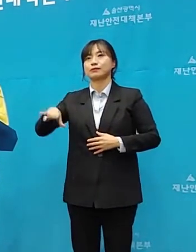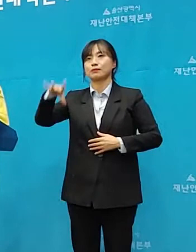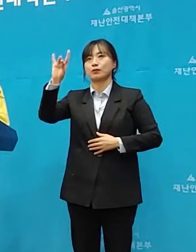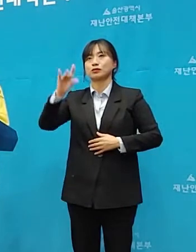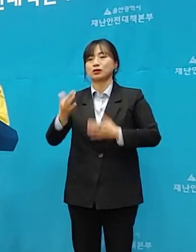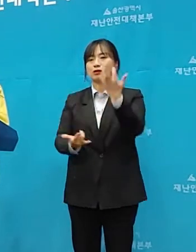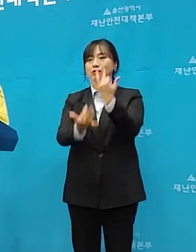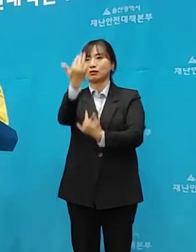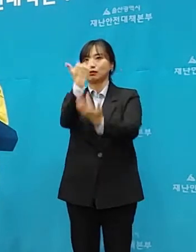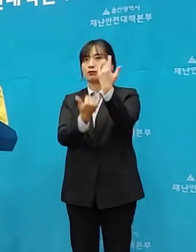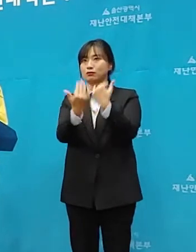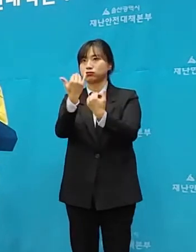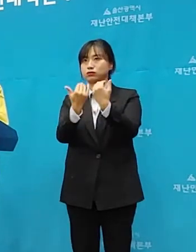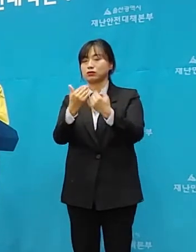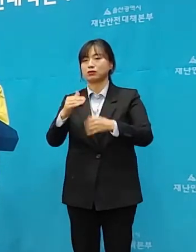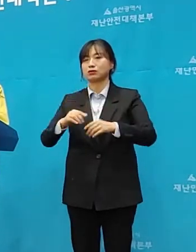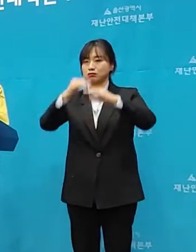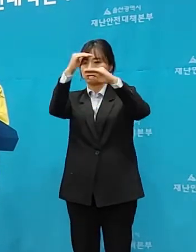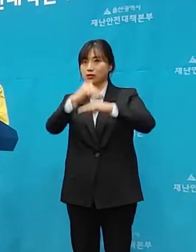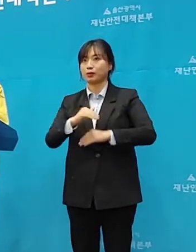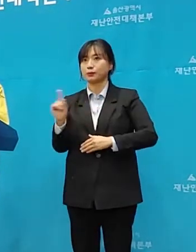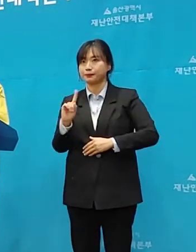먼저 산불 발생 경위입니다.